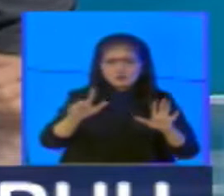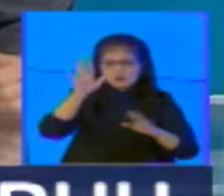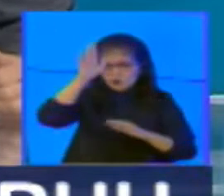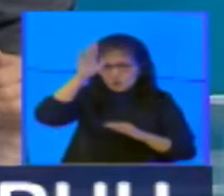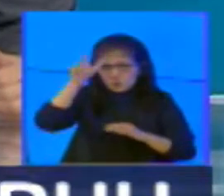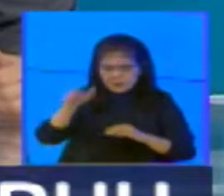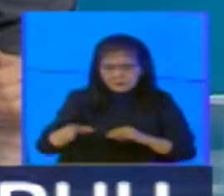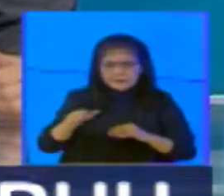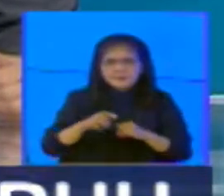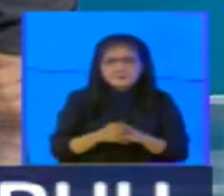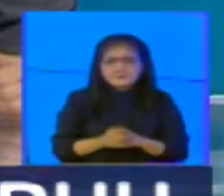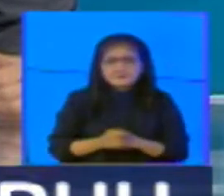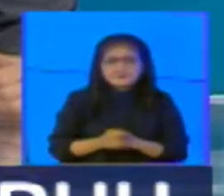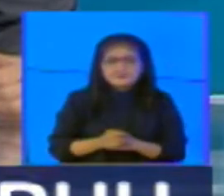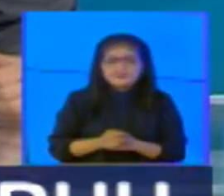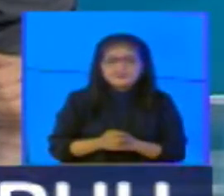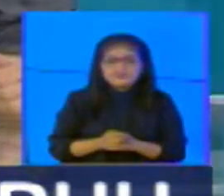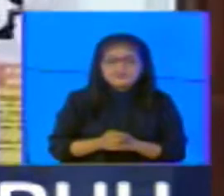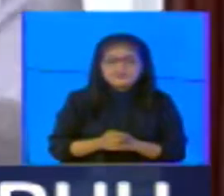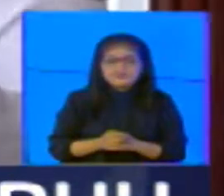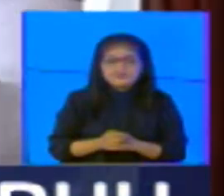sebanyak 87 orang.